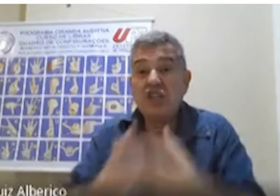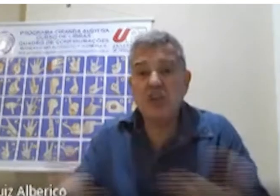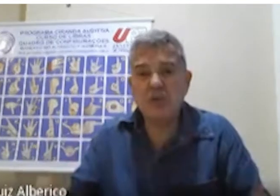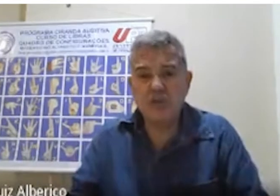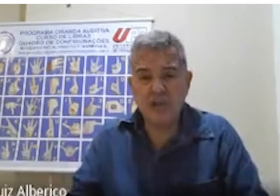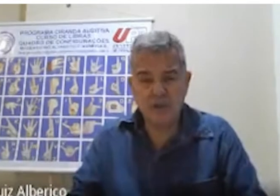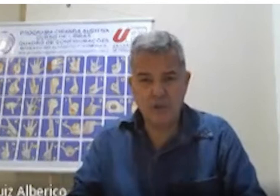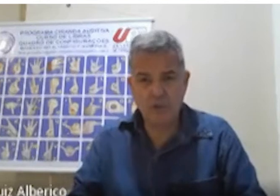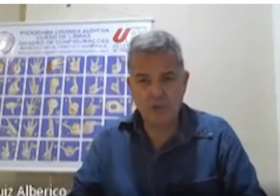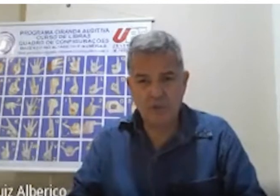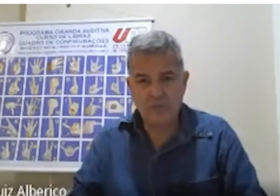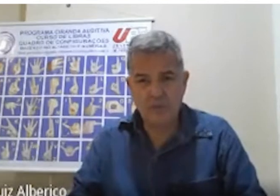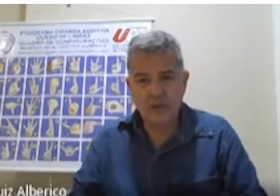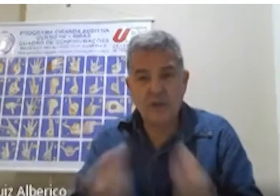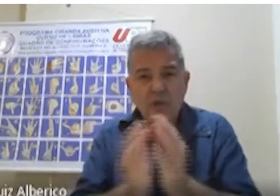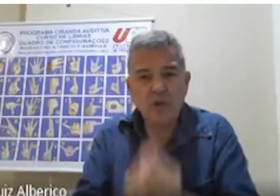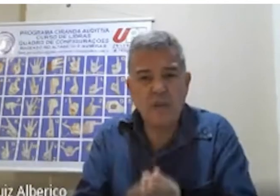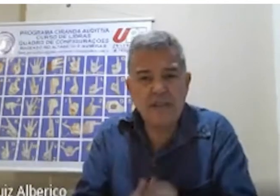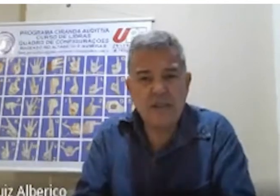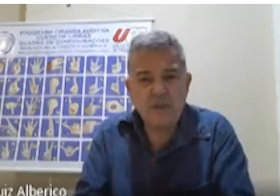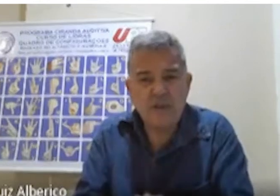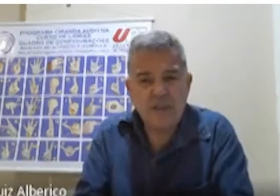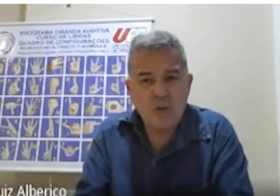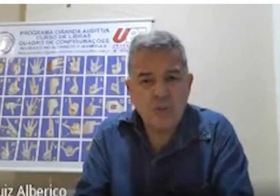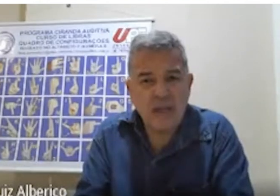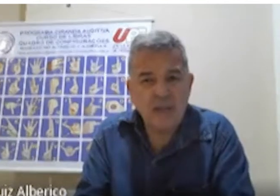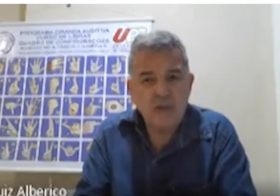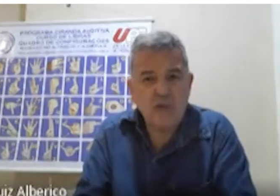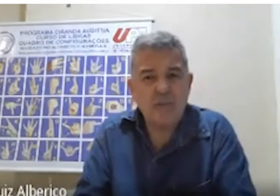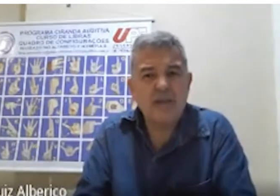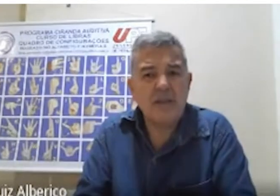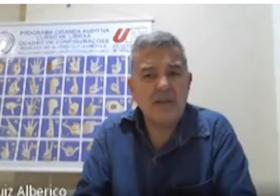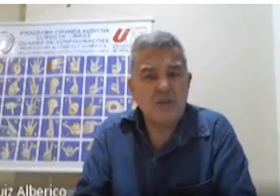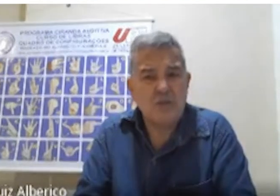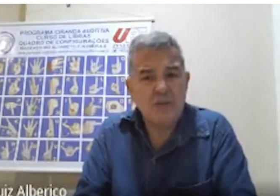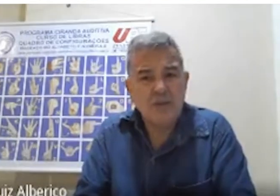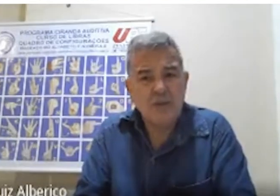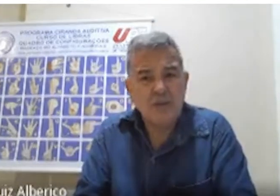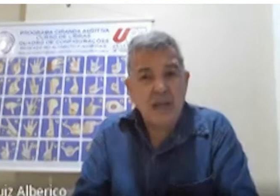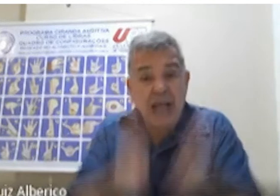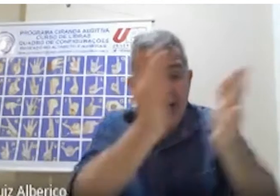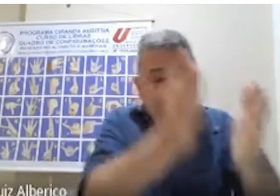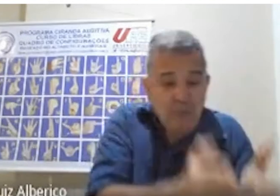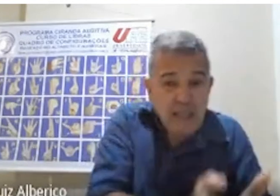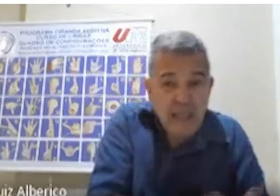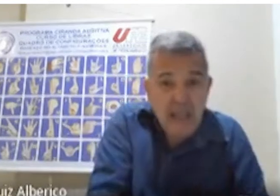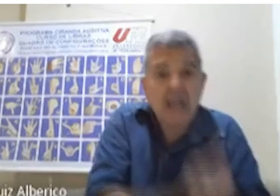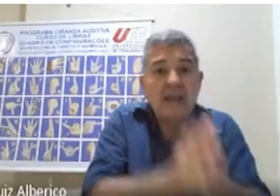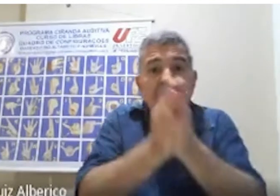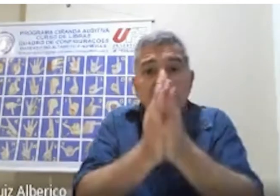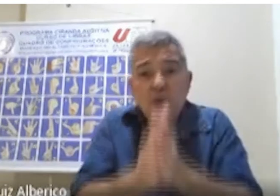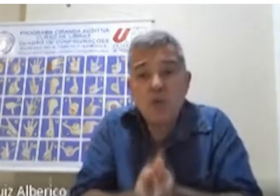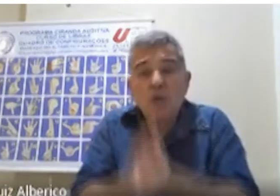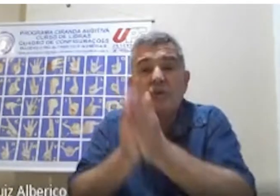O sentido do sinal é outro. Então, o que eu estou precisando que vocês compreendam é justamente isso. A